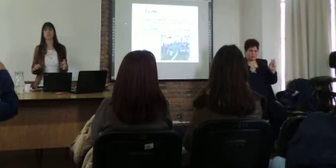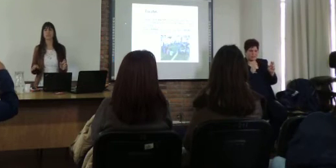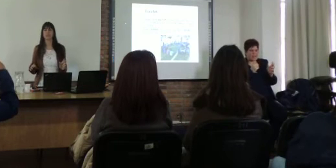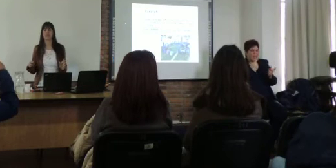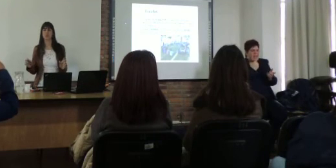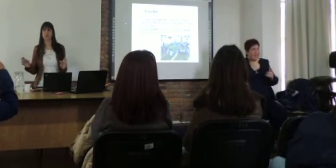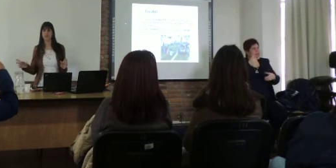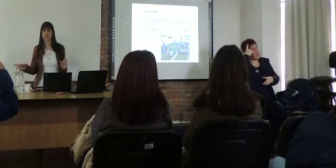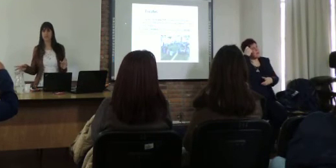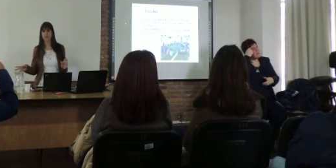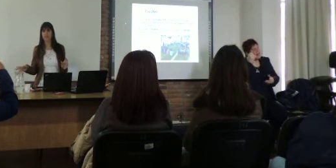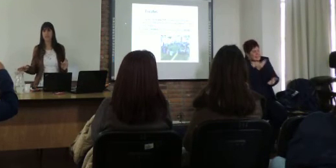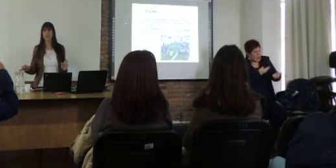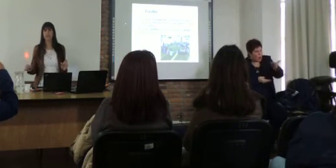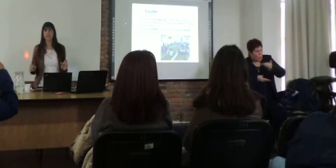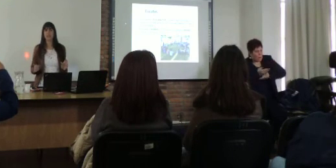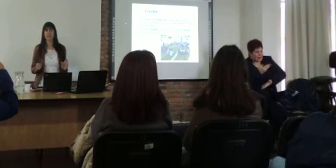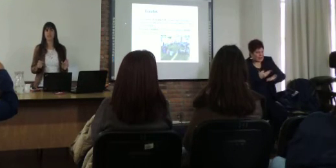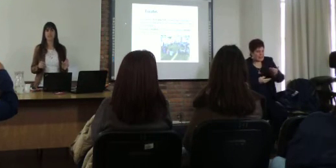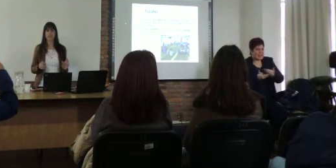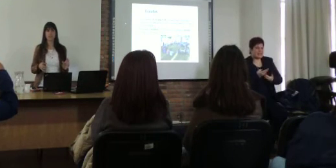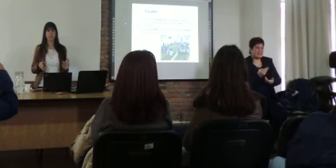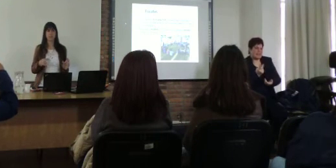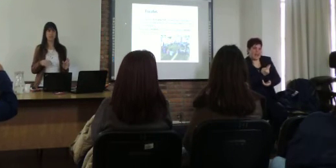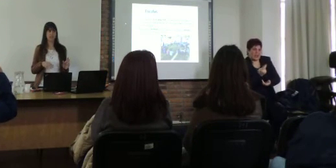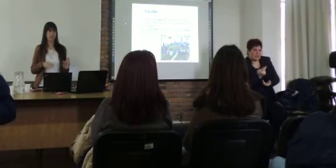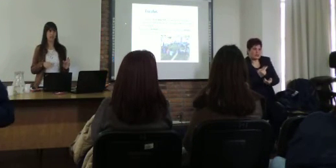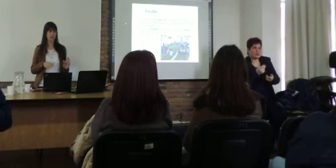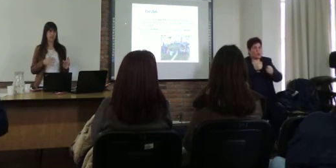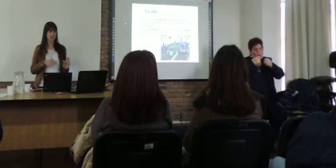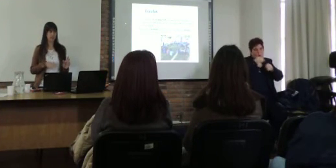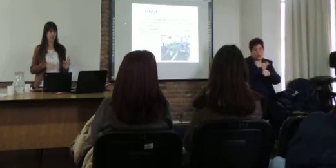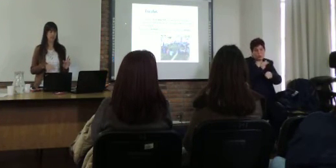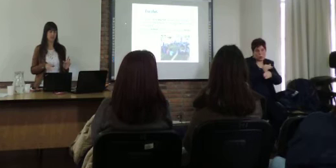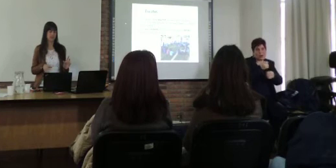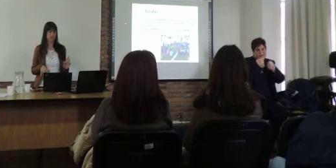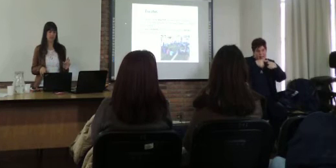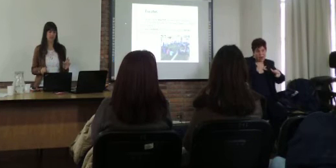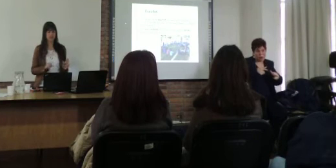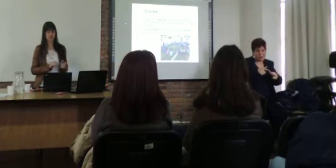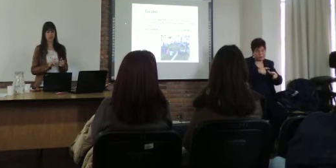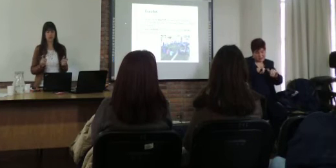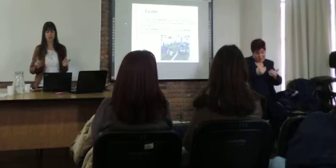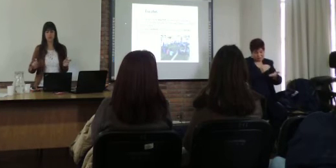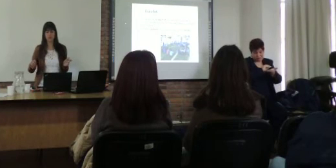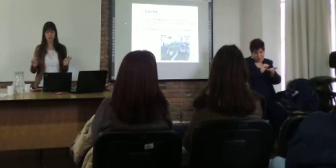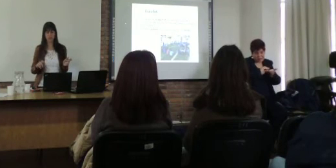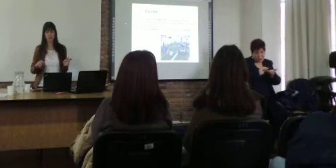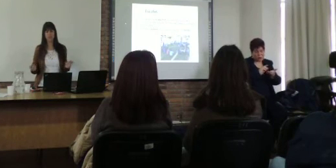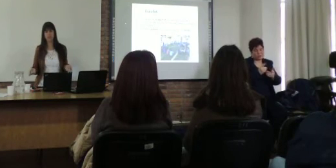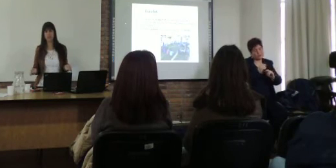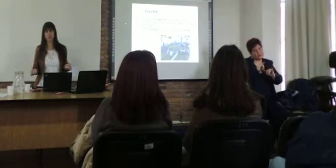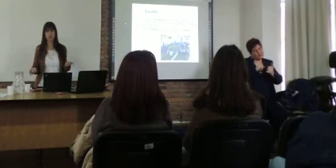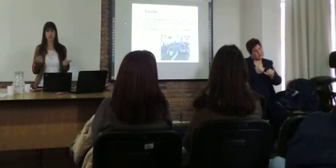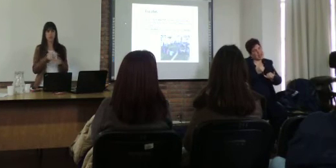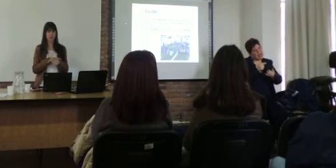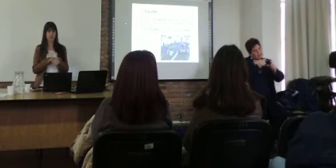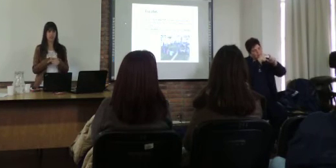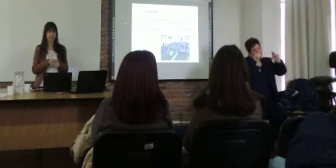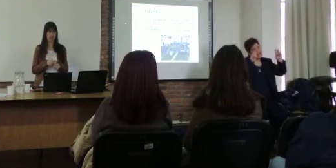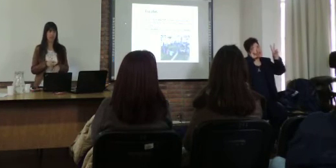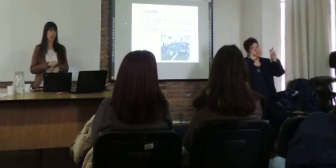Fronteira, Experiência Compartida, e essa é a minha dissertação de mestrado, e o título, já no título a